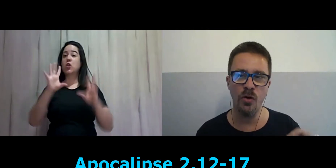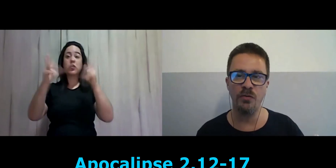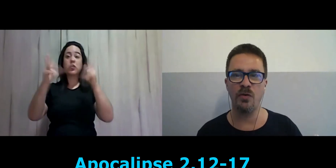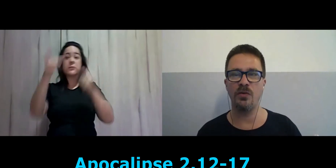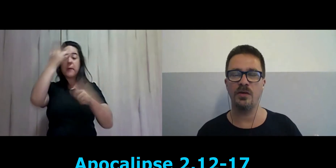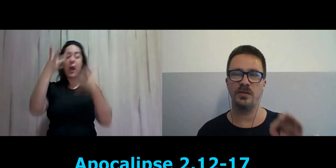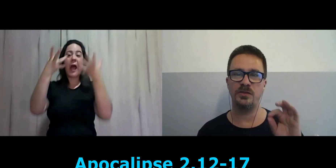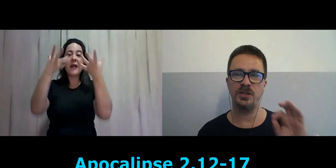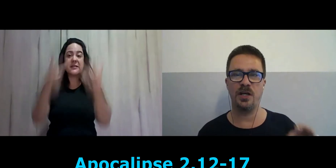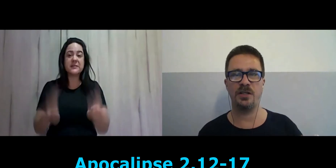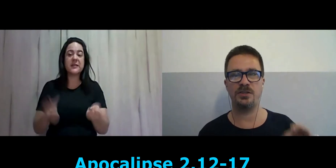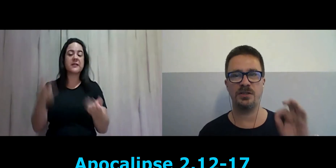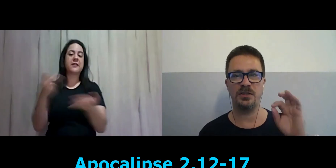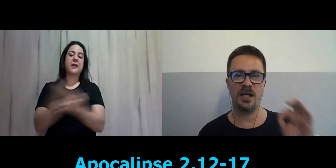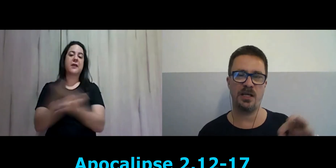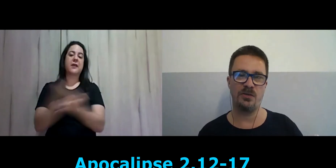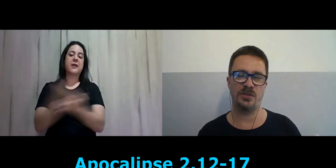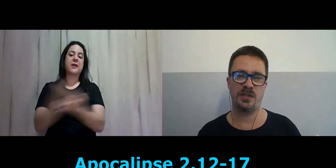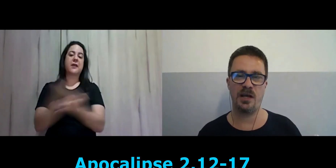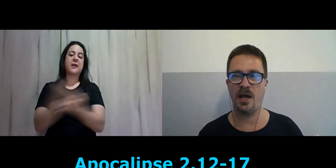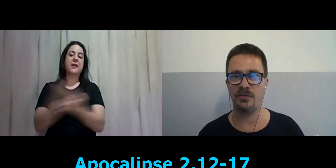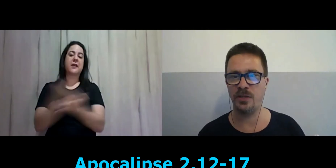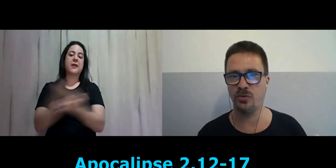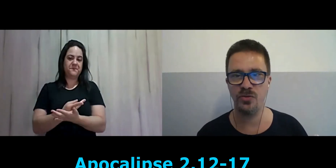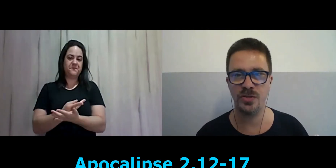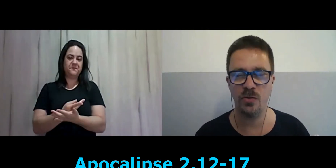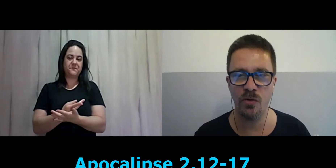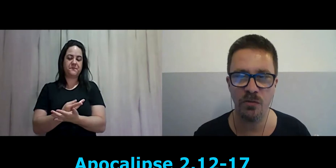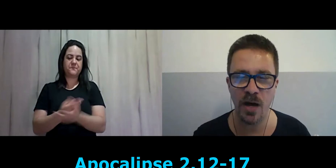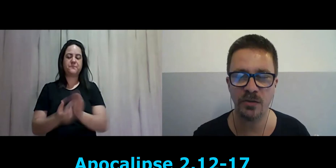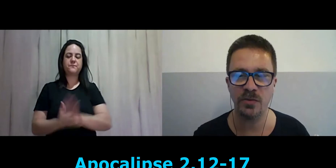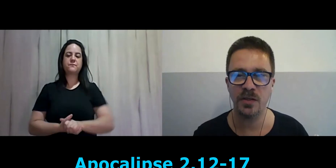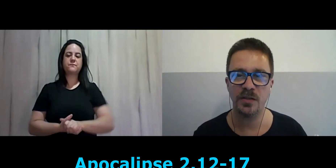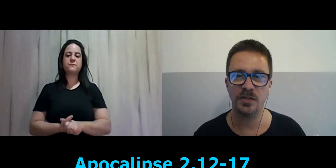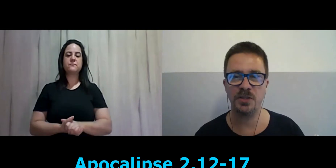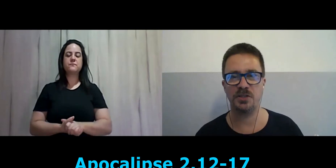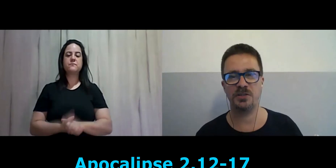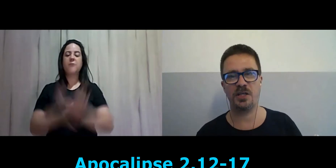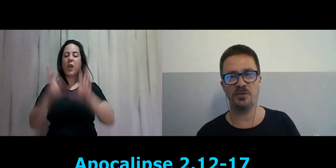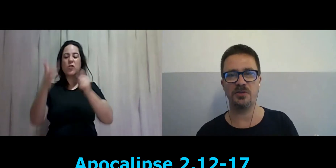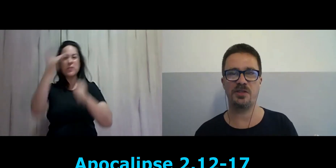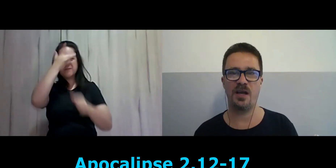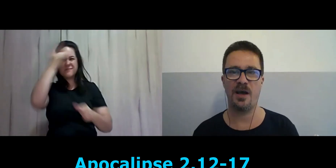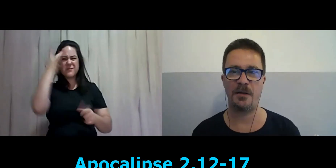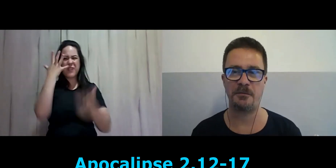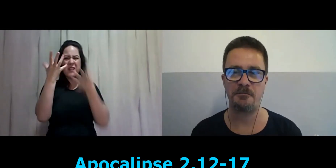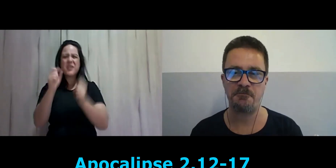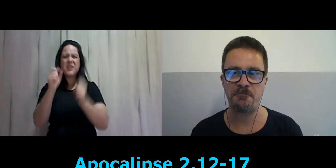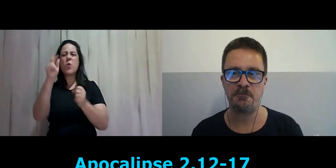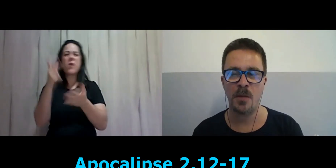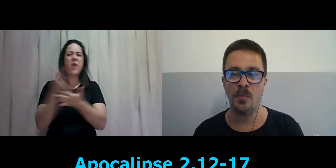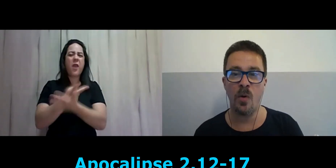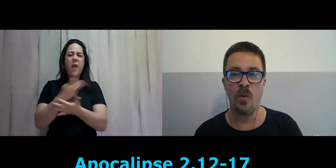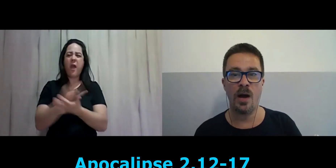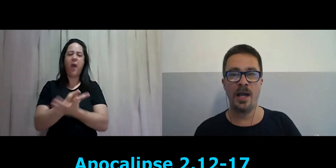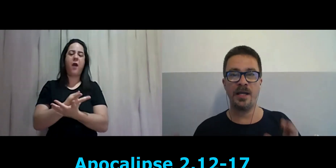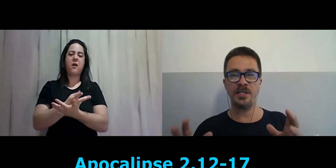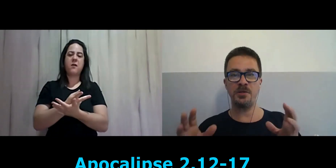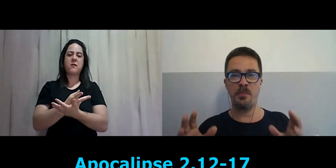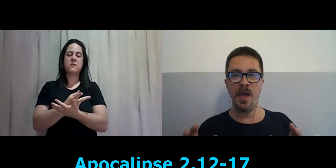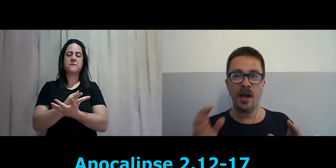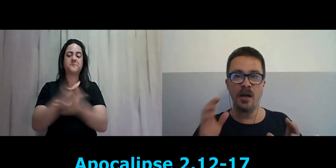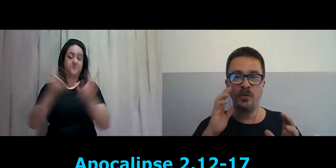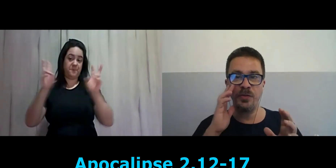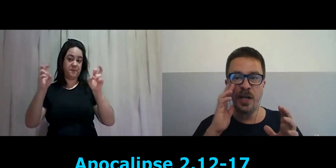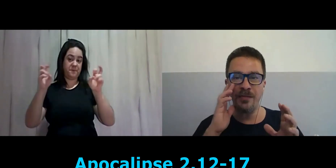se curvam diante daquilo que está errado. Nem todos se curvaram diante daquilo que está errado. Bom, a